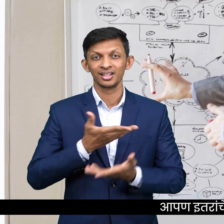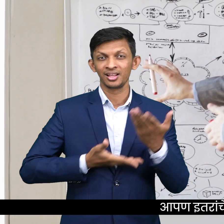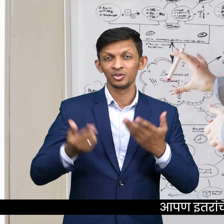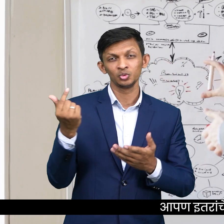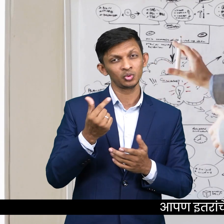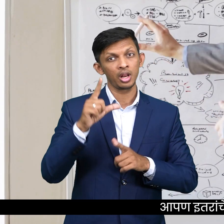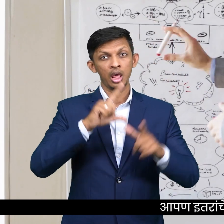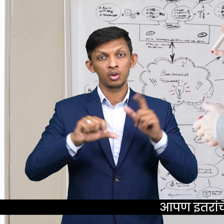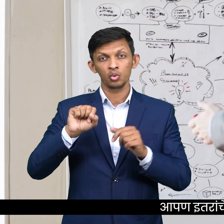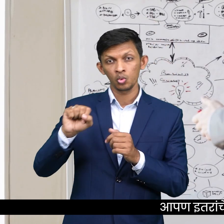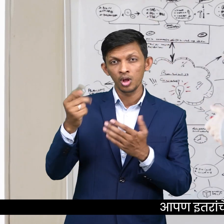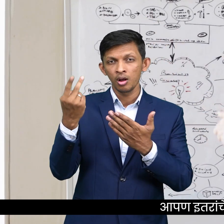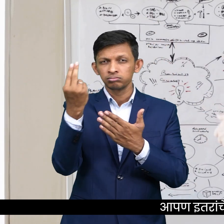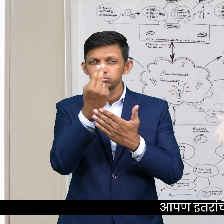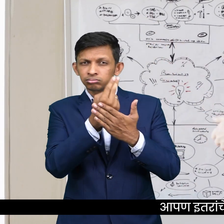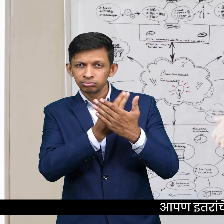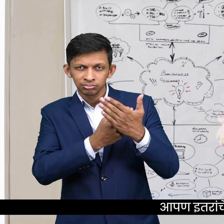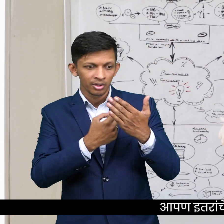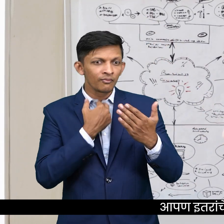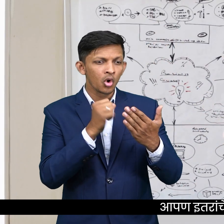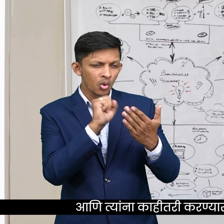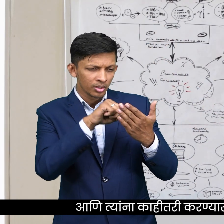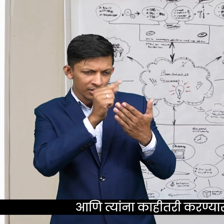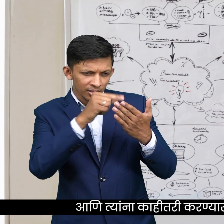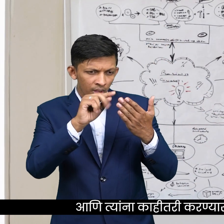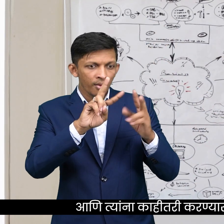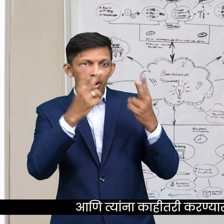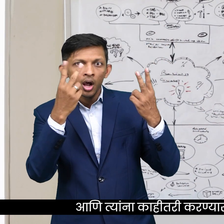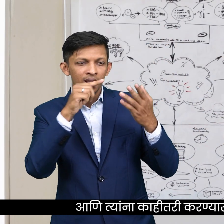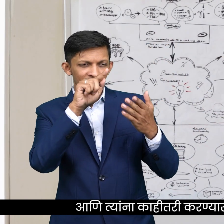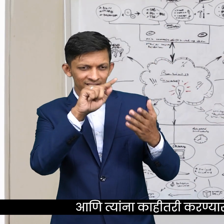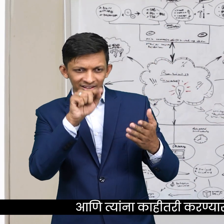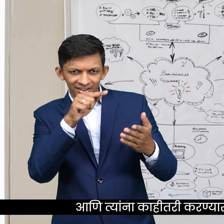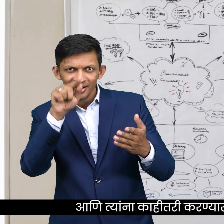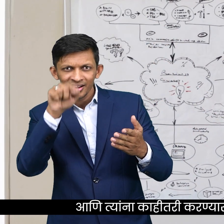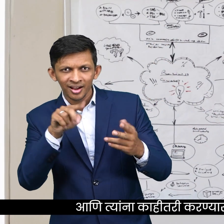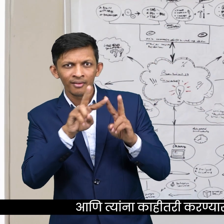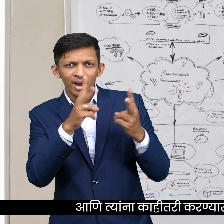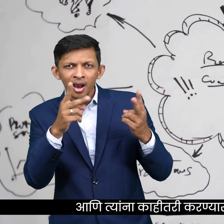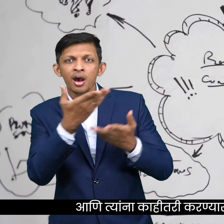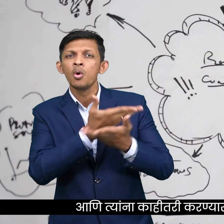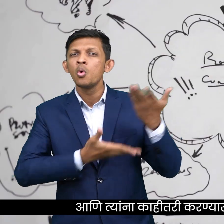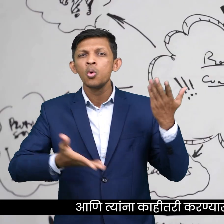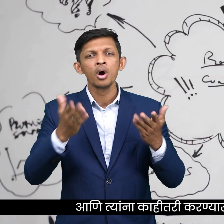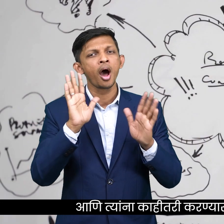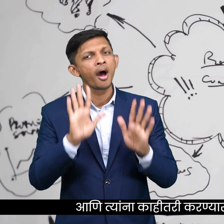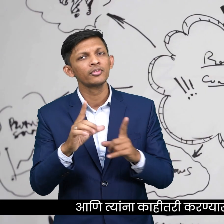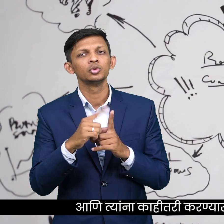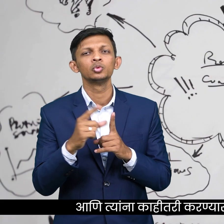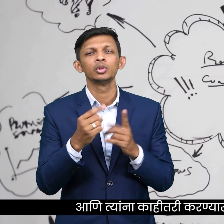आपण इतरांचे लक्ष वेधण्यासाठी आणि त्यांना काहीतरी करण्यास सांगण्यासाठी भाषेचा वापर करतो.